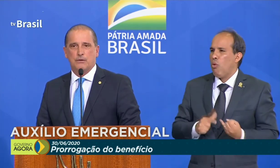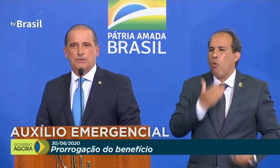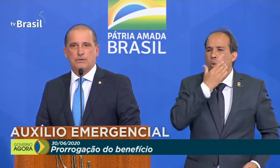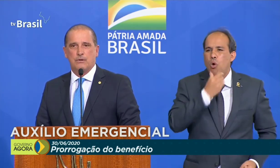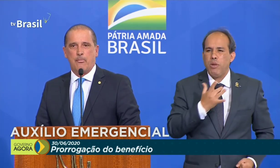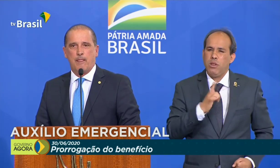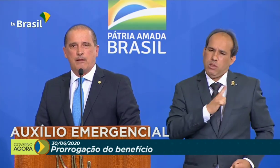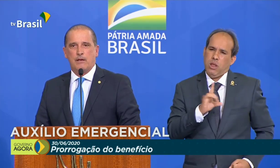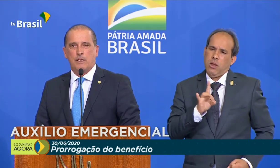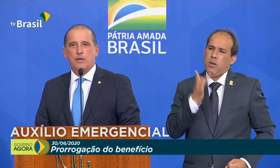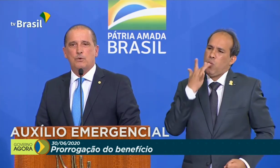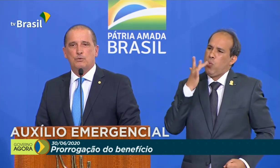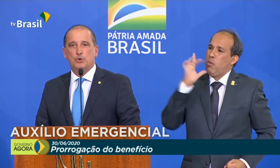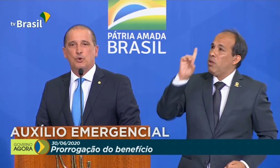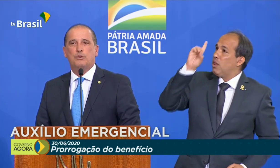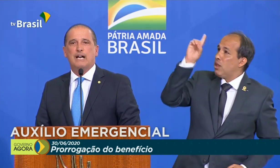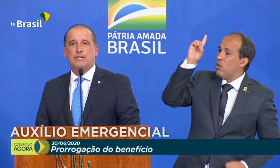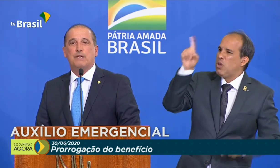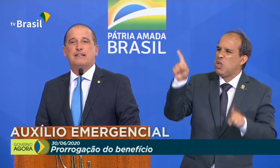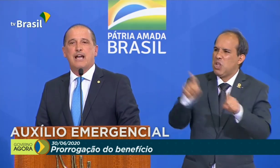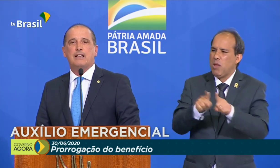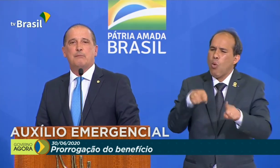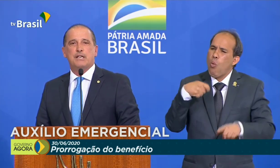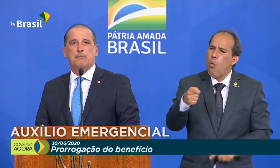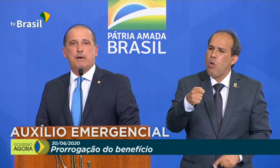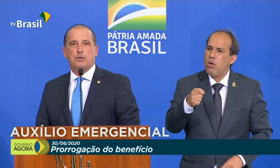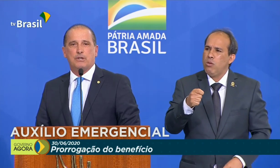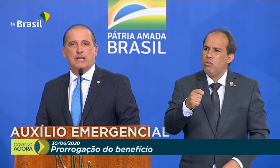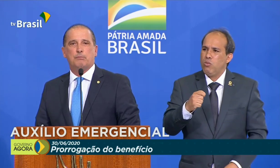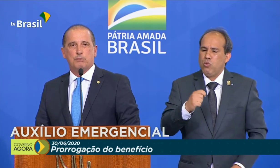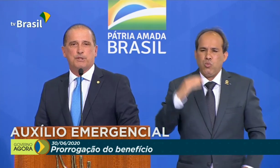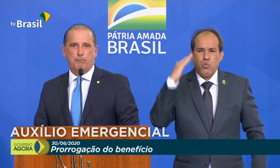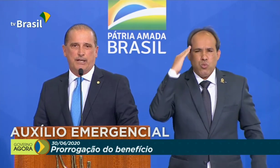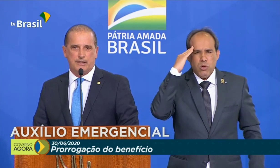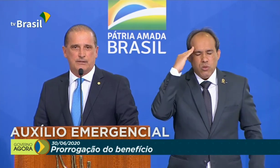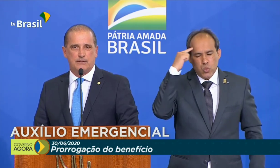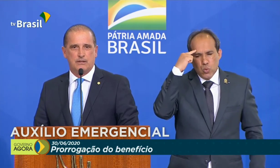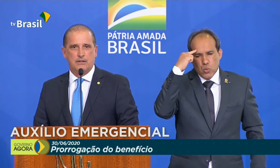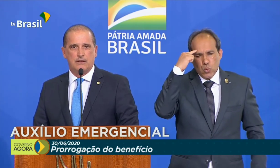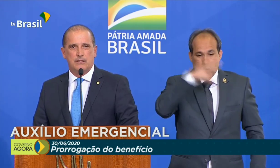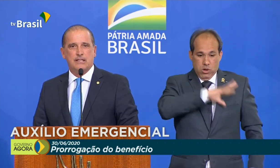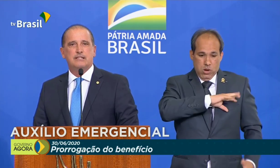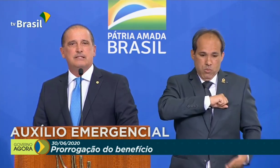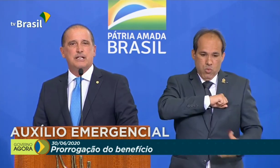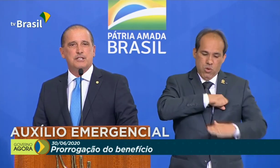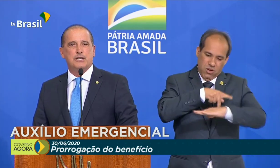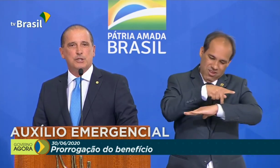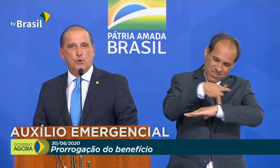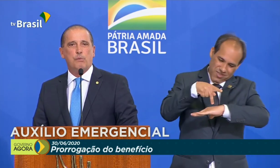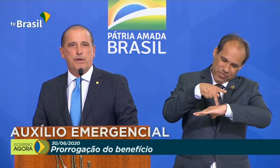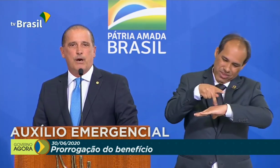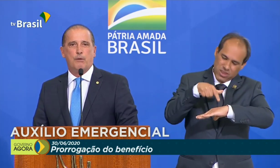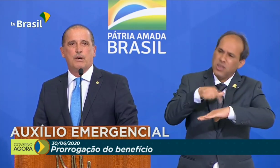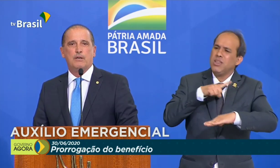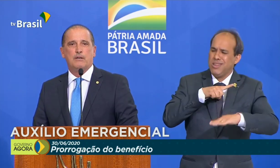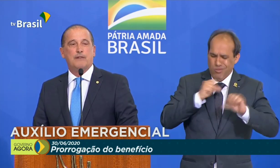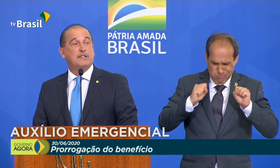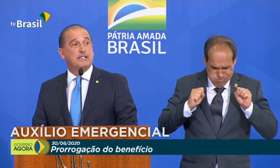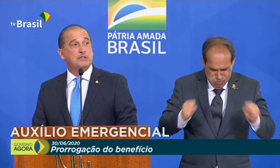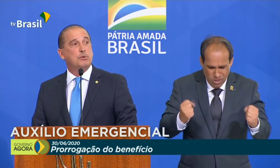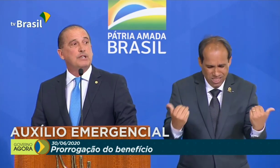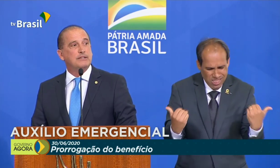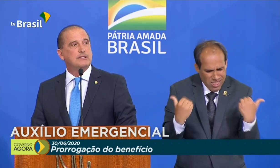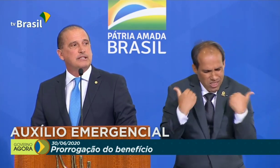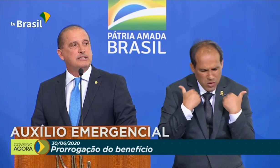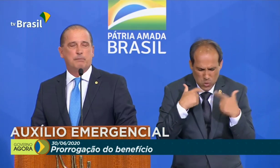temente a Deus e um soldado eternamente apaixonado pelo seu país e que se dedica de corpo e alma a